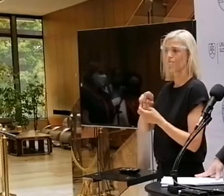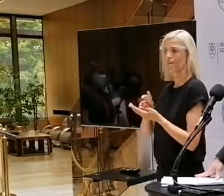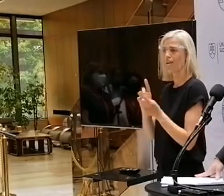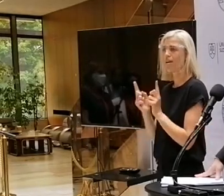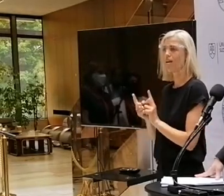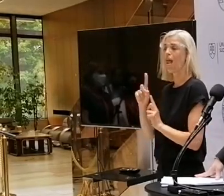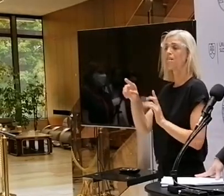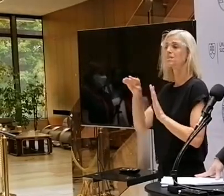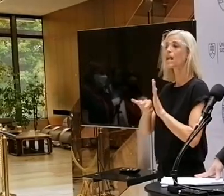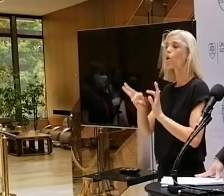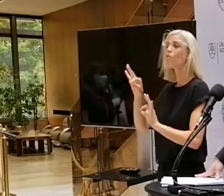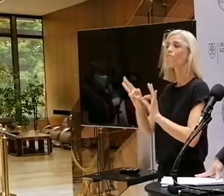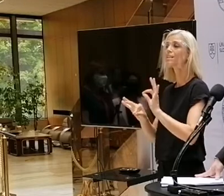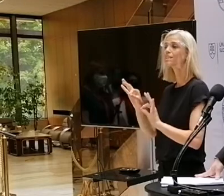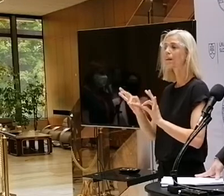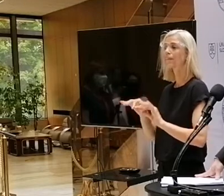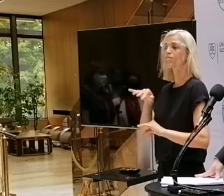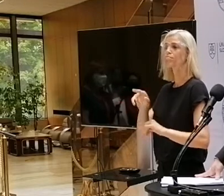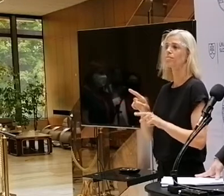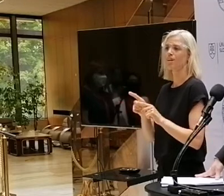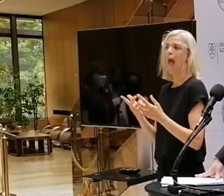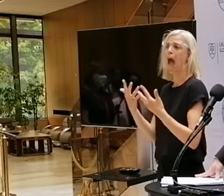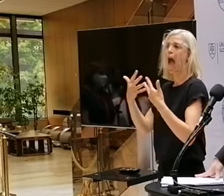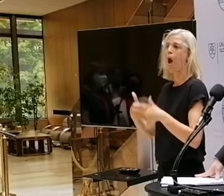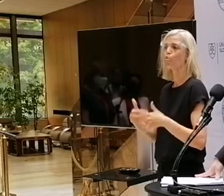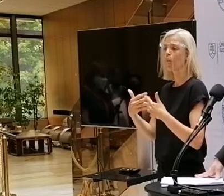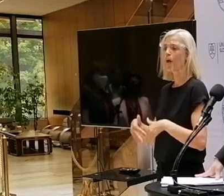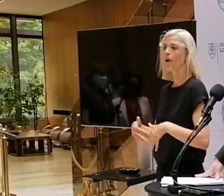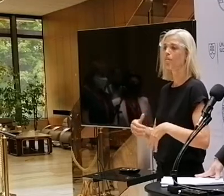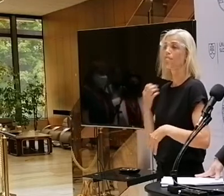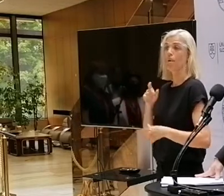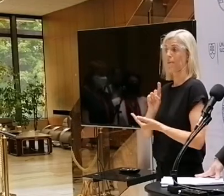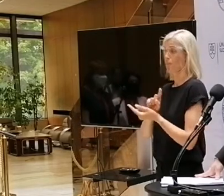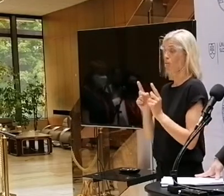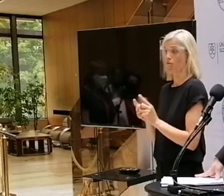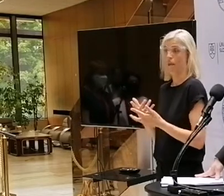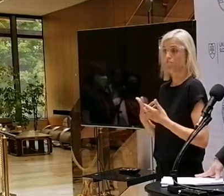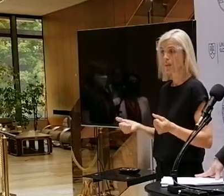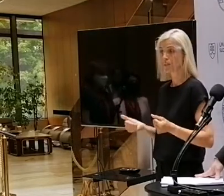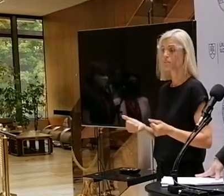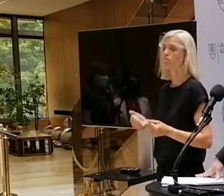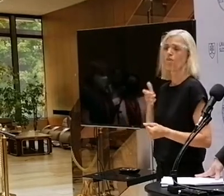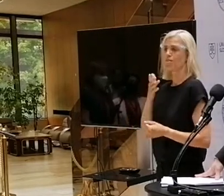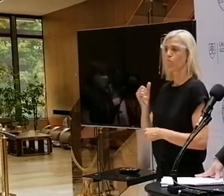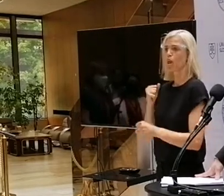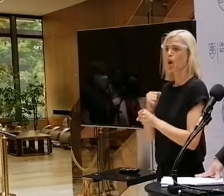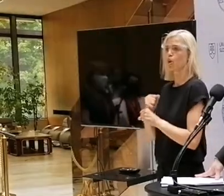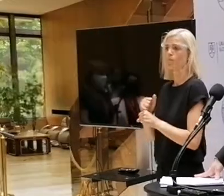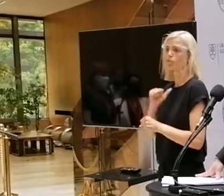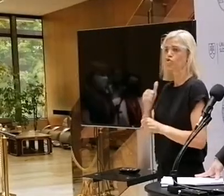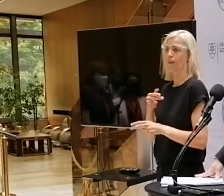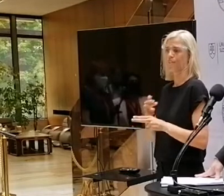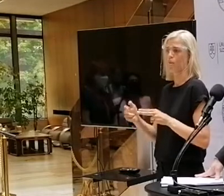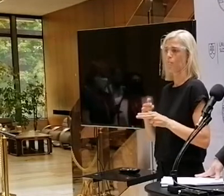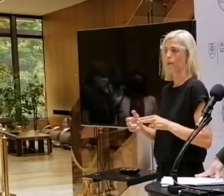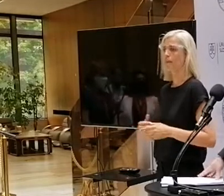zákon je nastavený tak, že je tam takýto automat, to znamená v prípade, že je nedohoda, tak sa nebudú robiť žiadne úpravy.